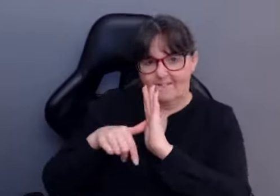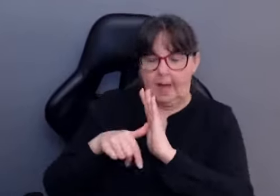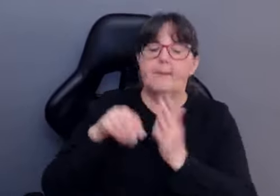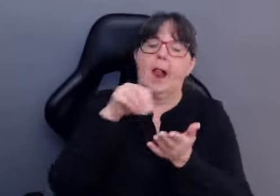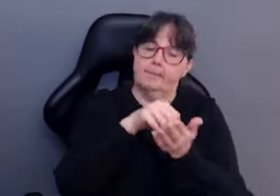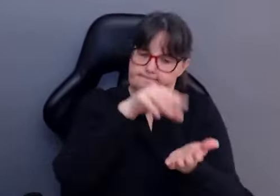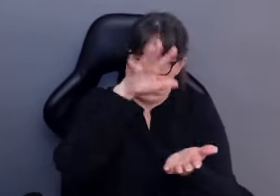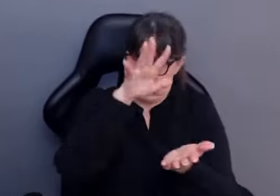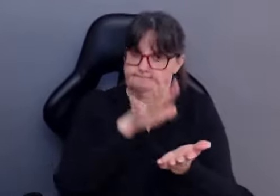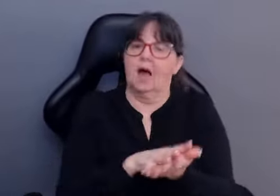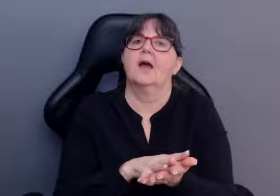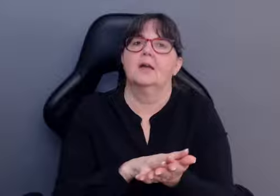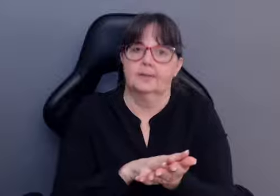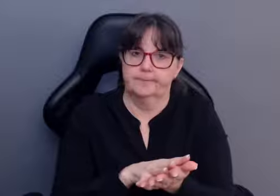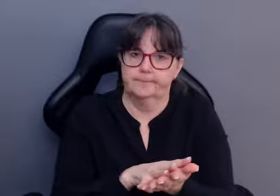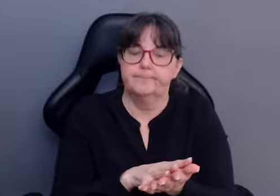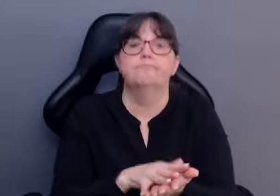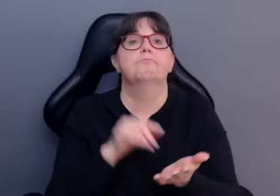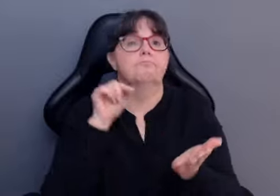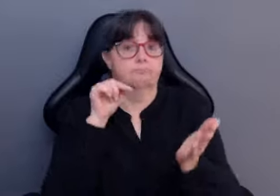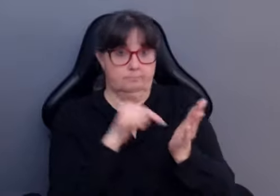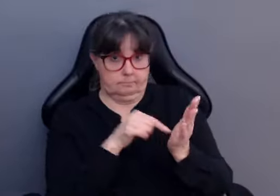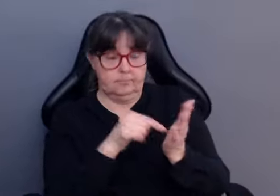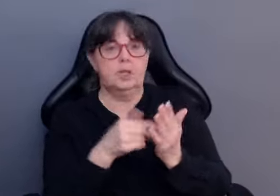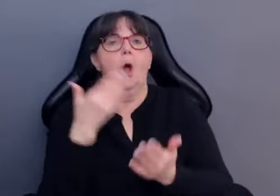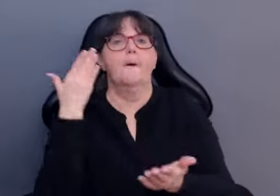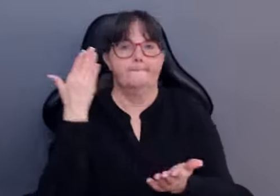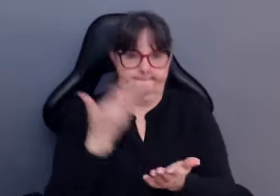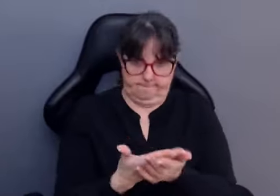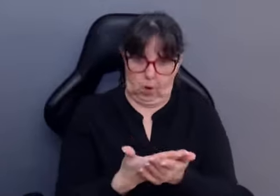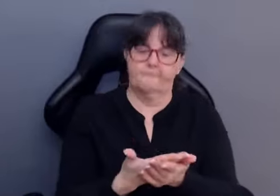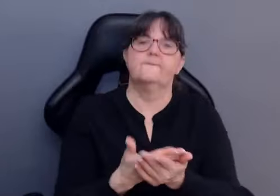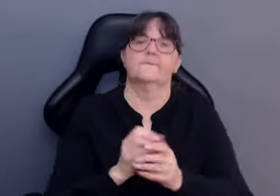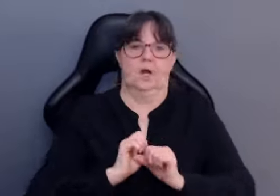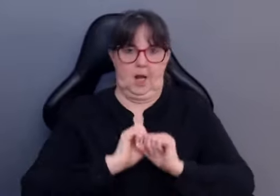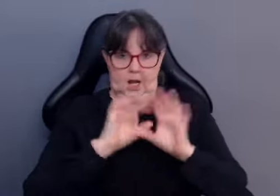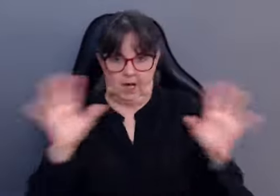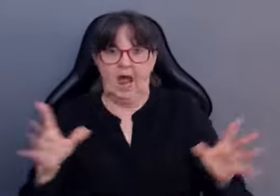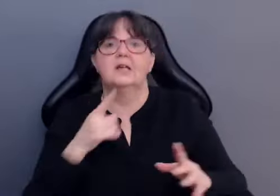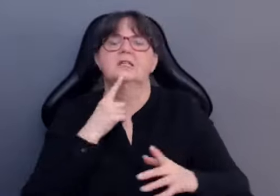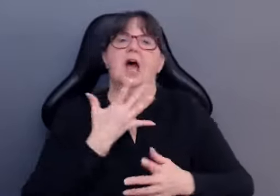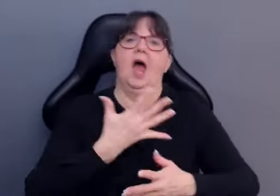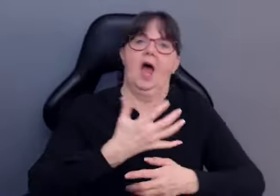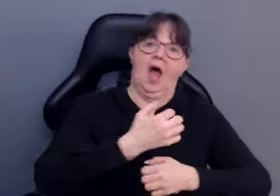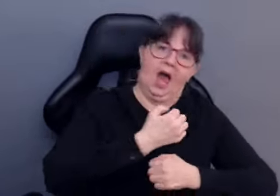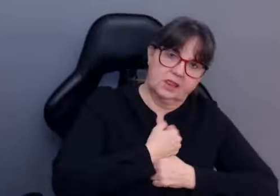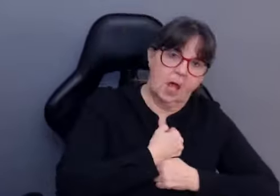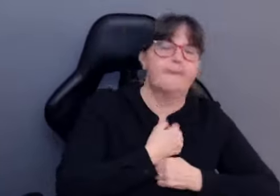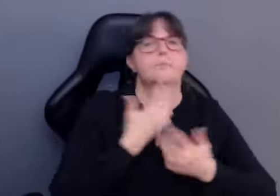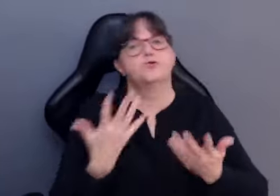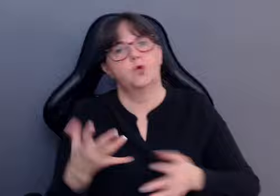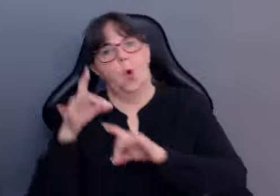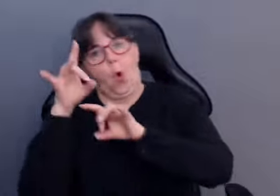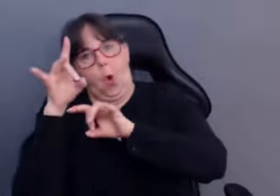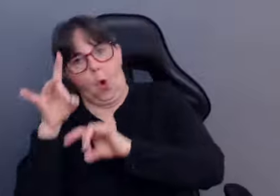l'Assemblée, il s'agit là d'une preuve suffisante de l'adoption ou du rejet de cette